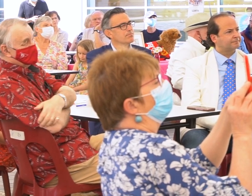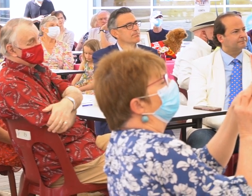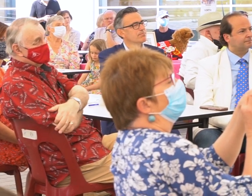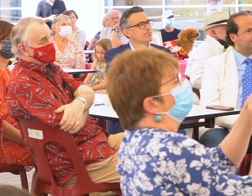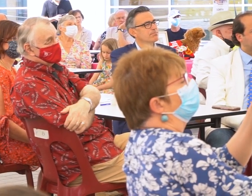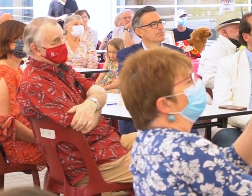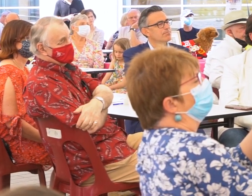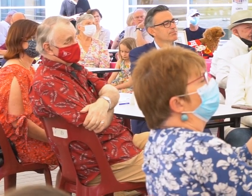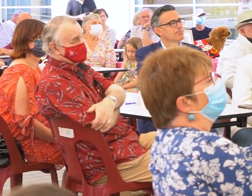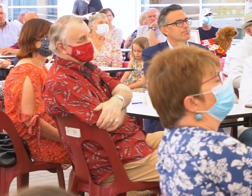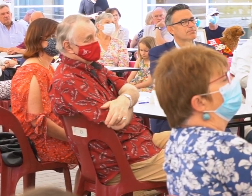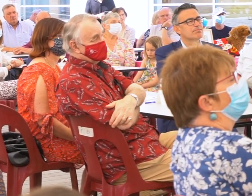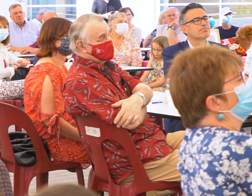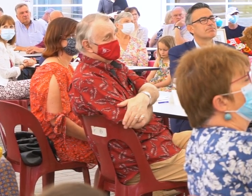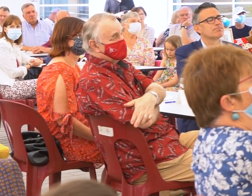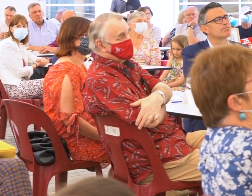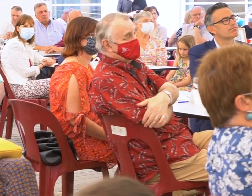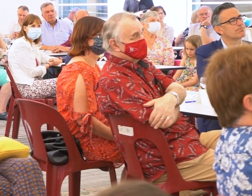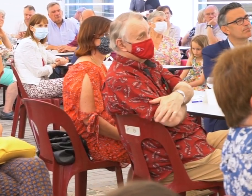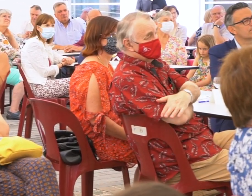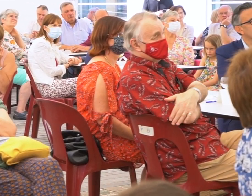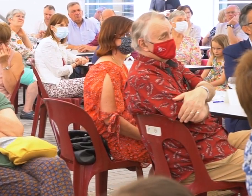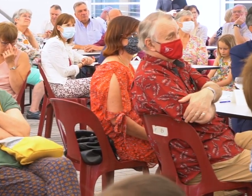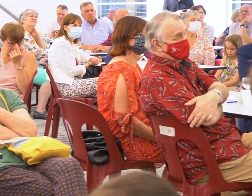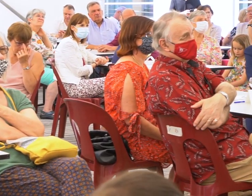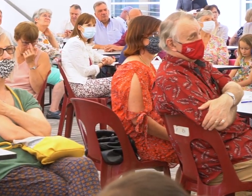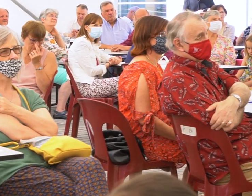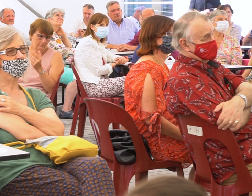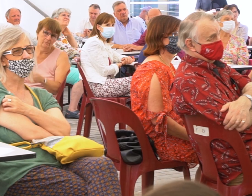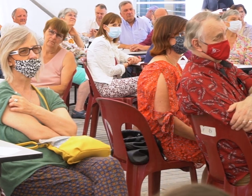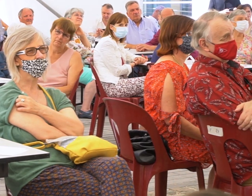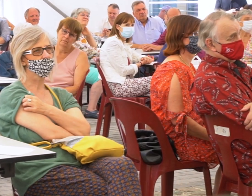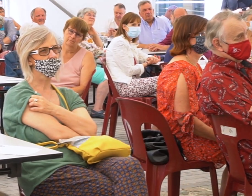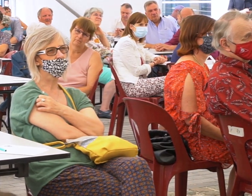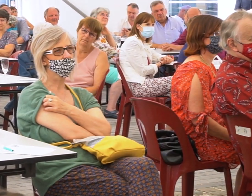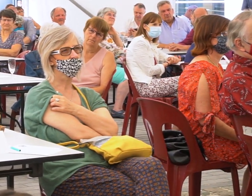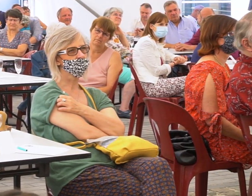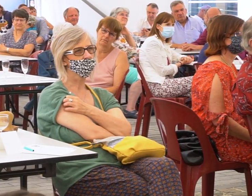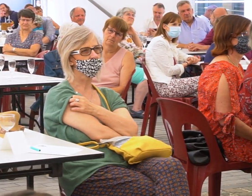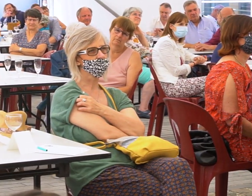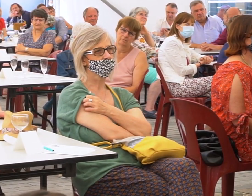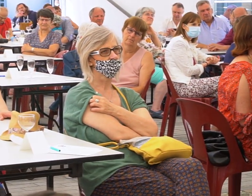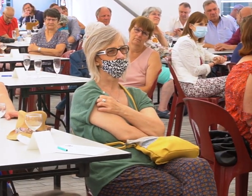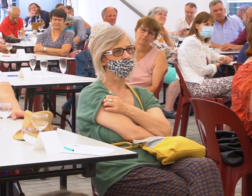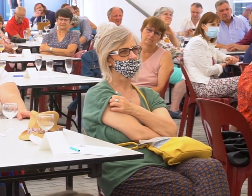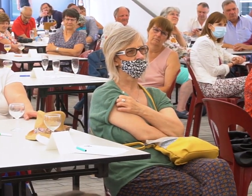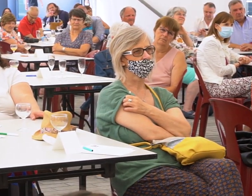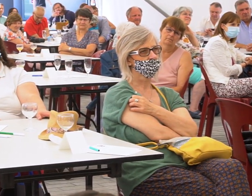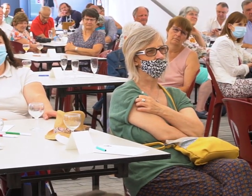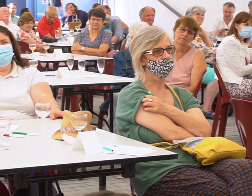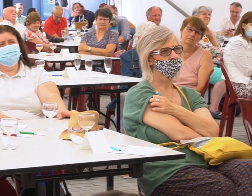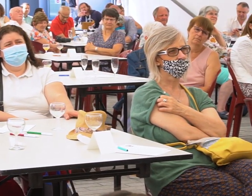et créatifs et des opérations qui parlent aux enfants et aux parents d'aujourd'hui en s'appuyant toujours sur